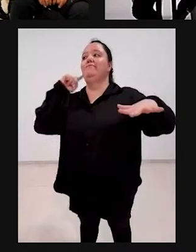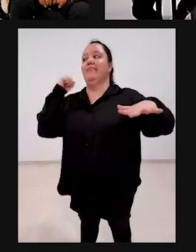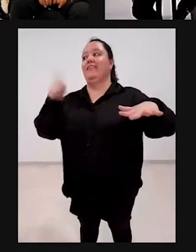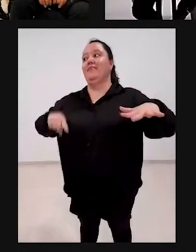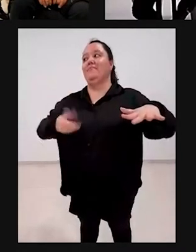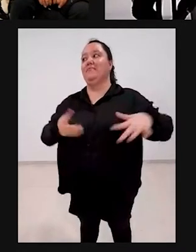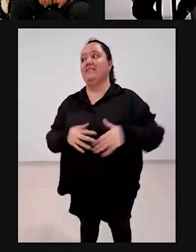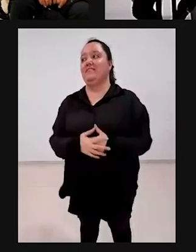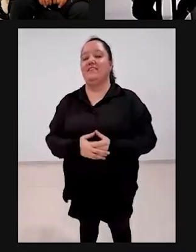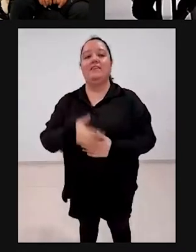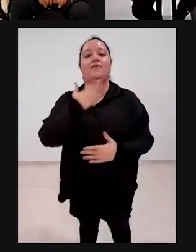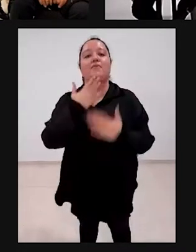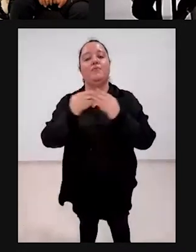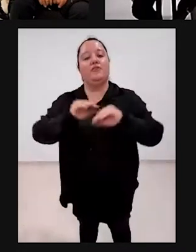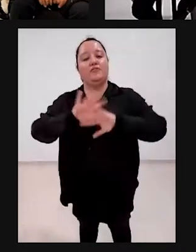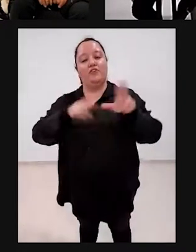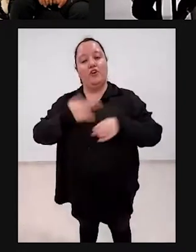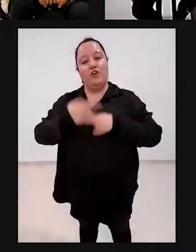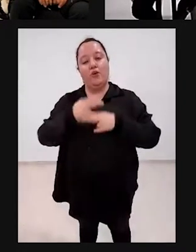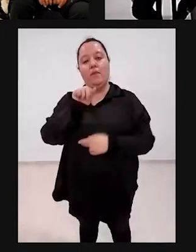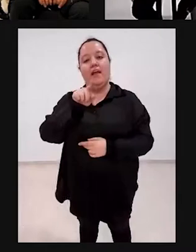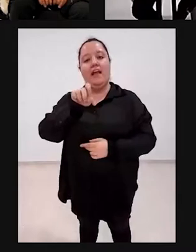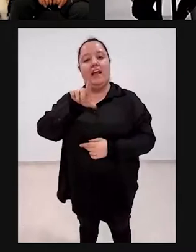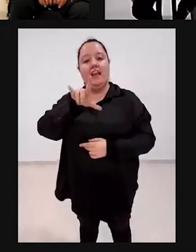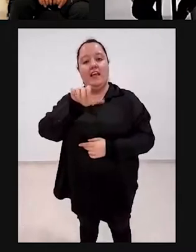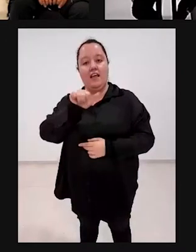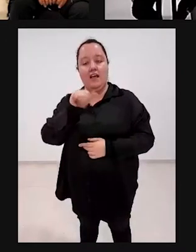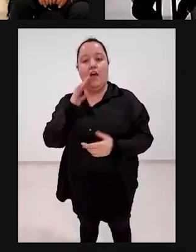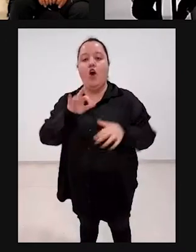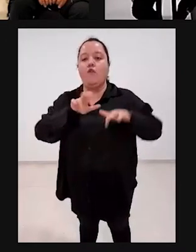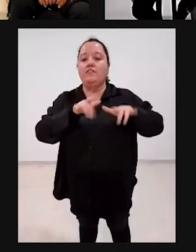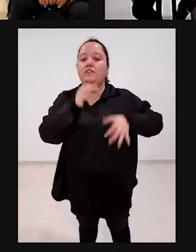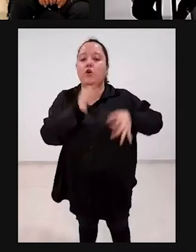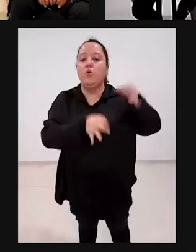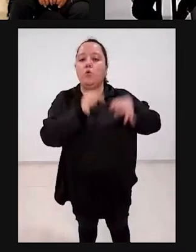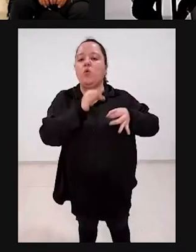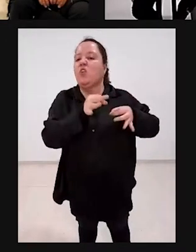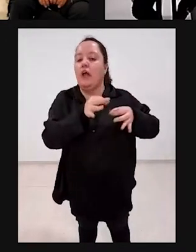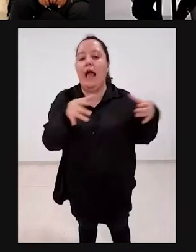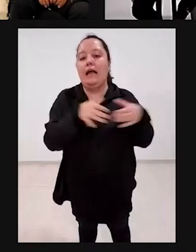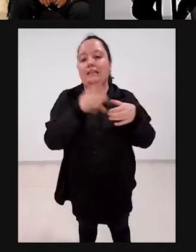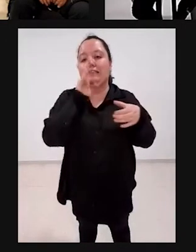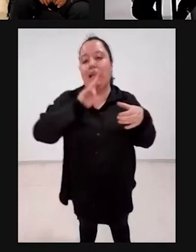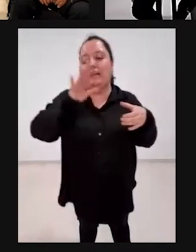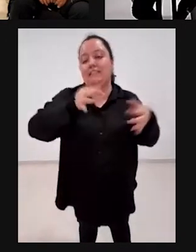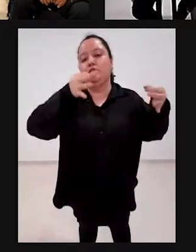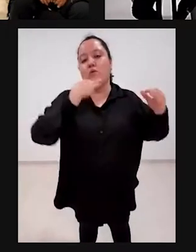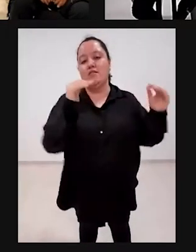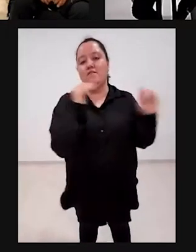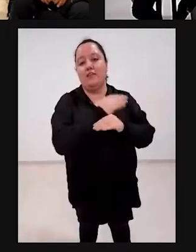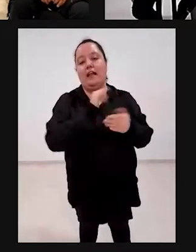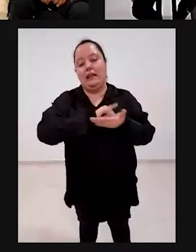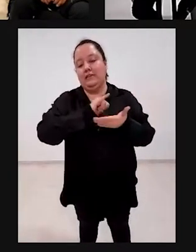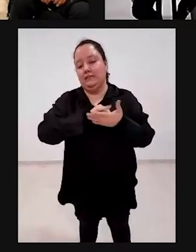gracias buenos días mi nombre es angélica avendaño oficina jurídica de la agencia nacional de seguridad vial